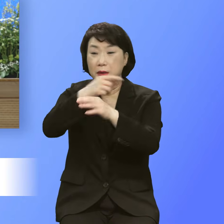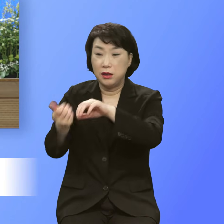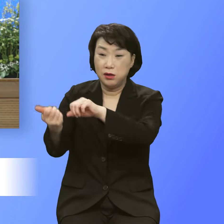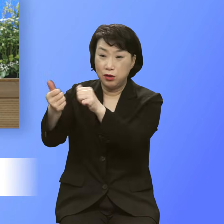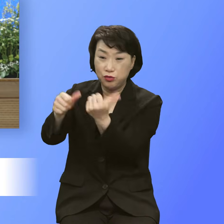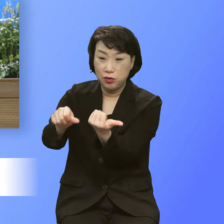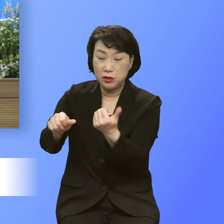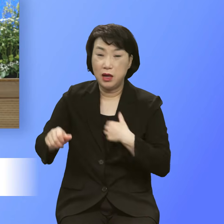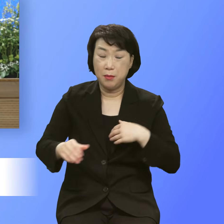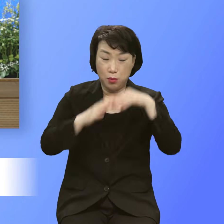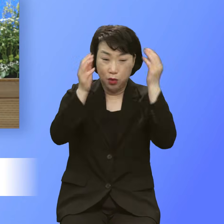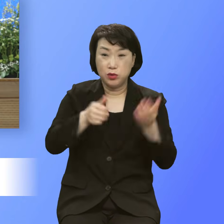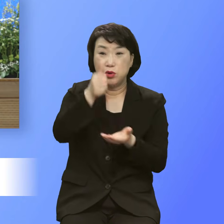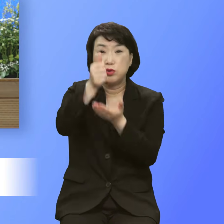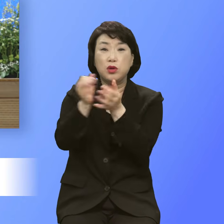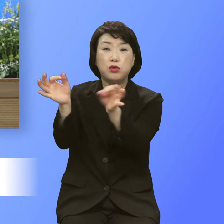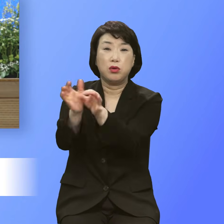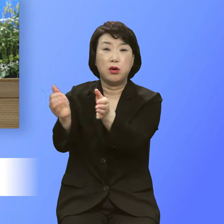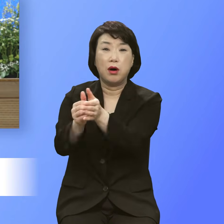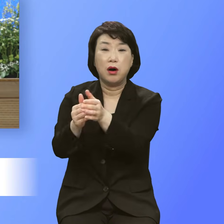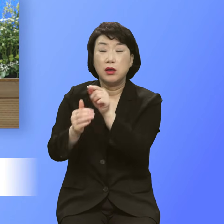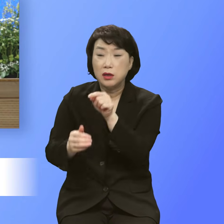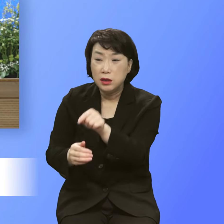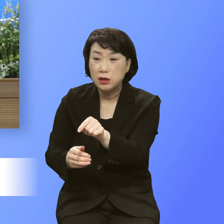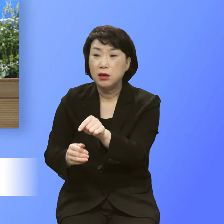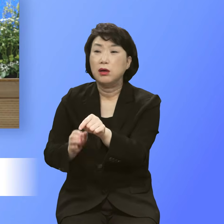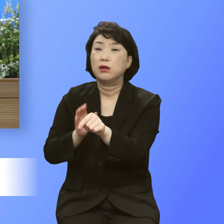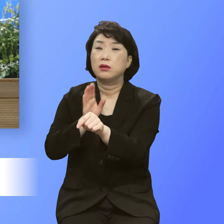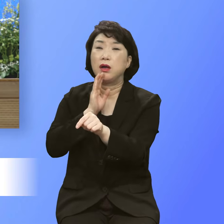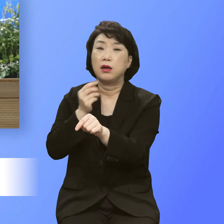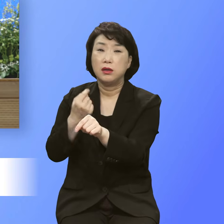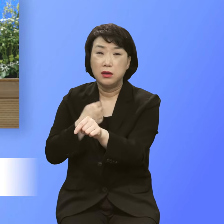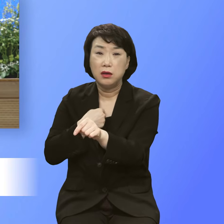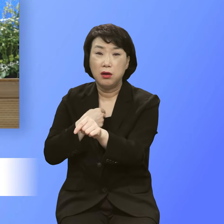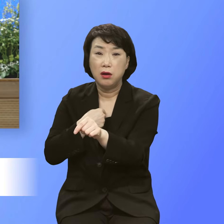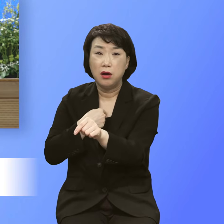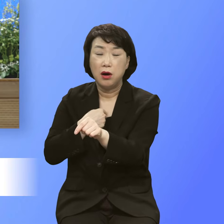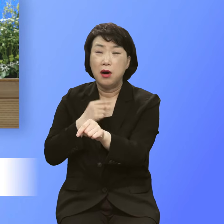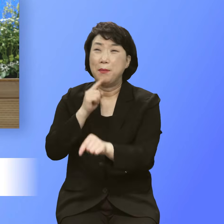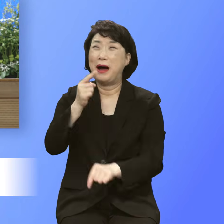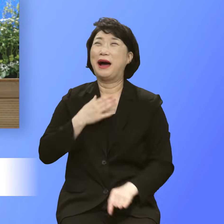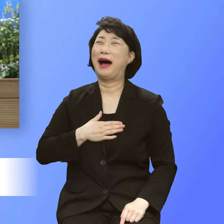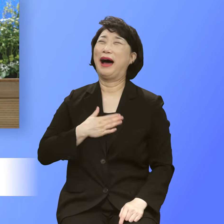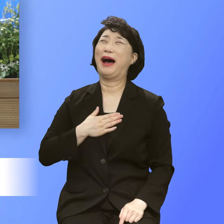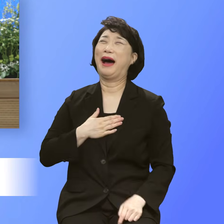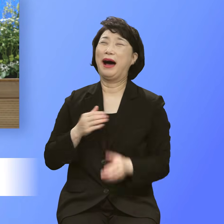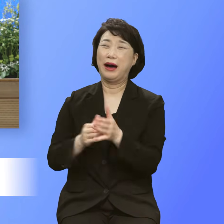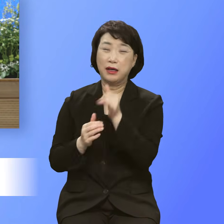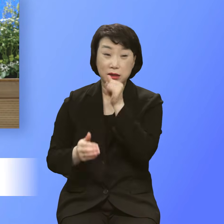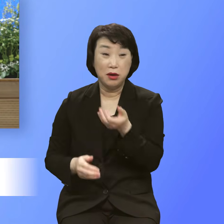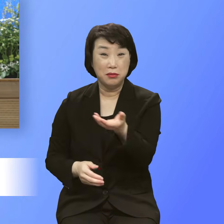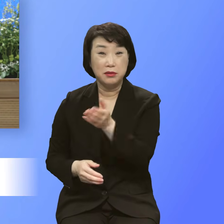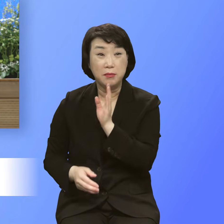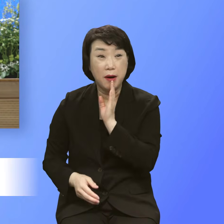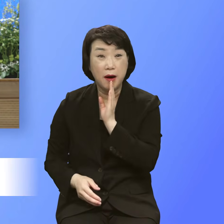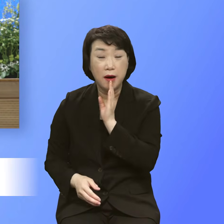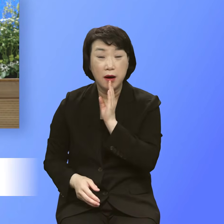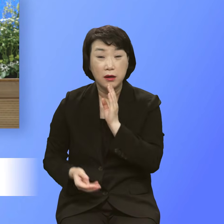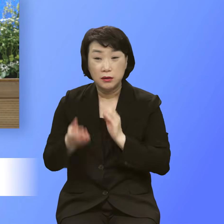죄를 대속하셨는데 왜 이 사실에 대해서 말로는 확실하게